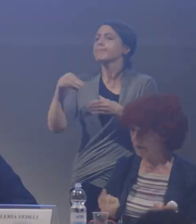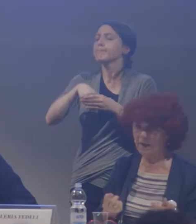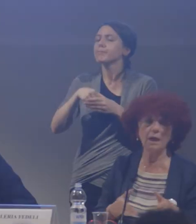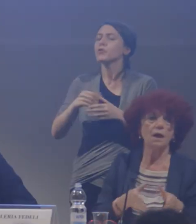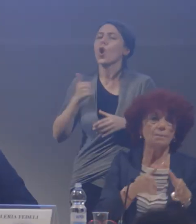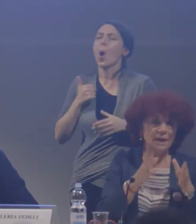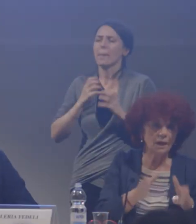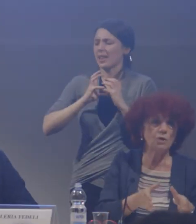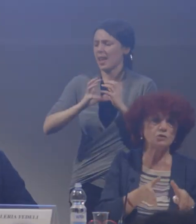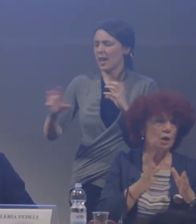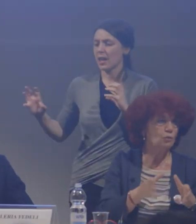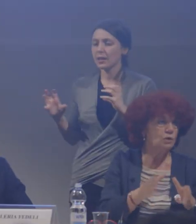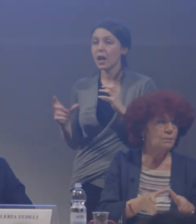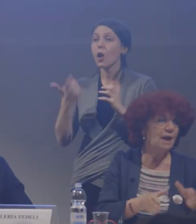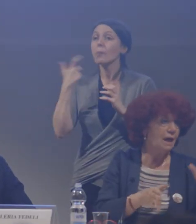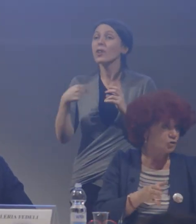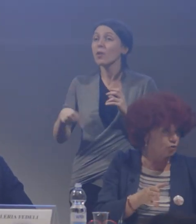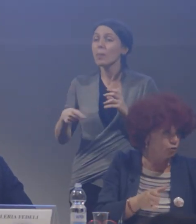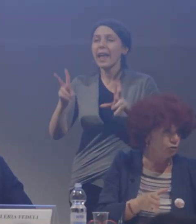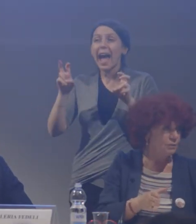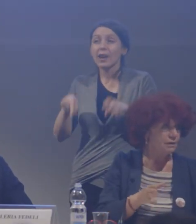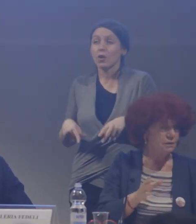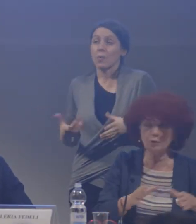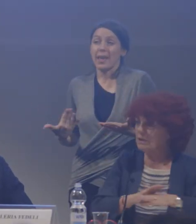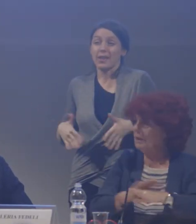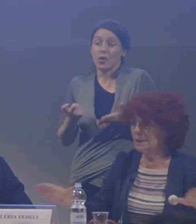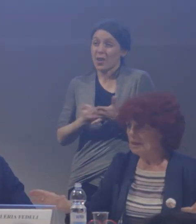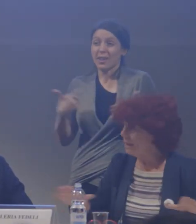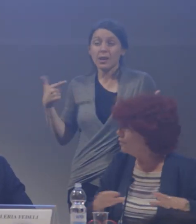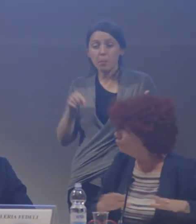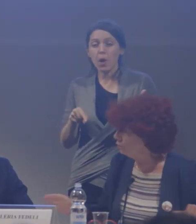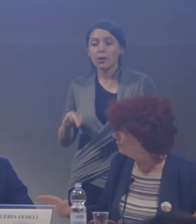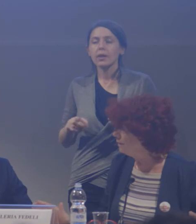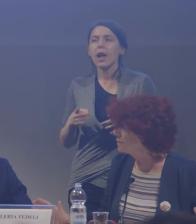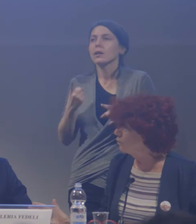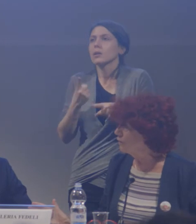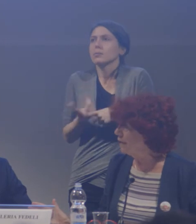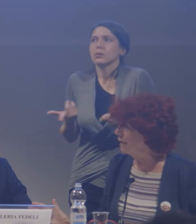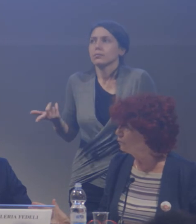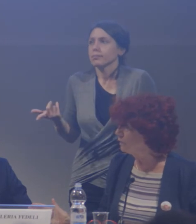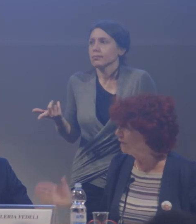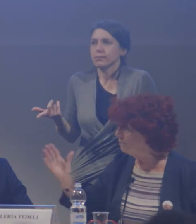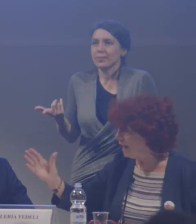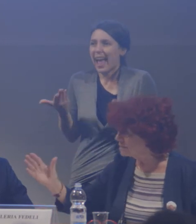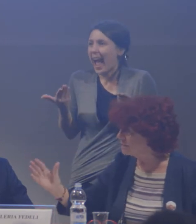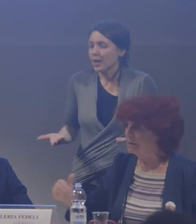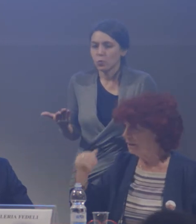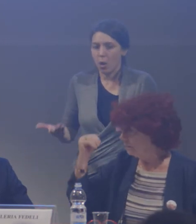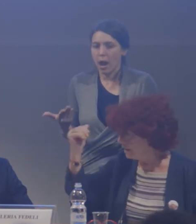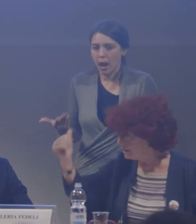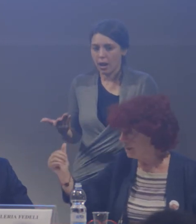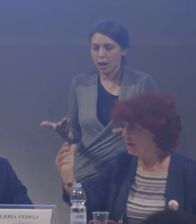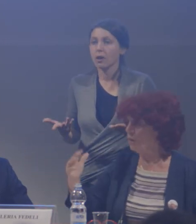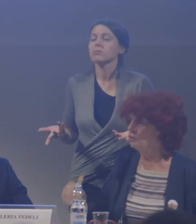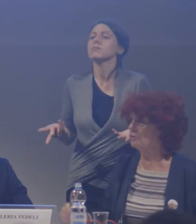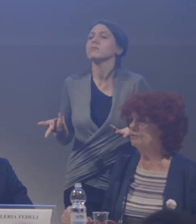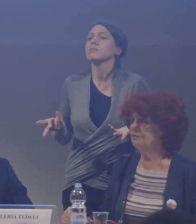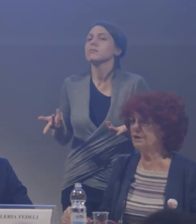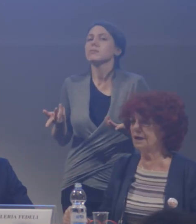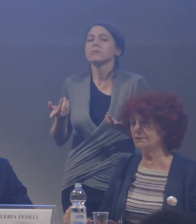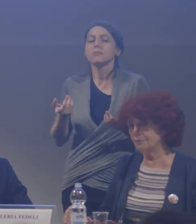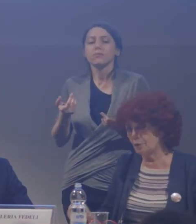competenze varie, perché questo è un tema assolutamente importante e assolutamente di straordinaria attualità. Basta e basterà,